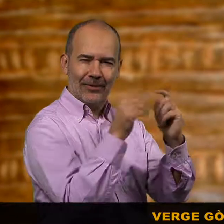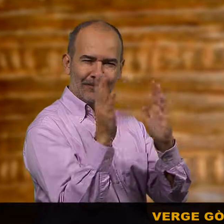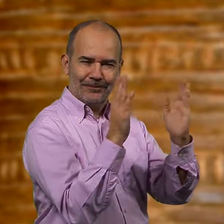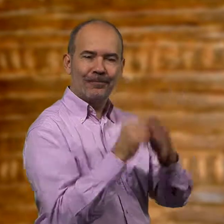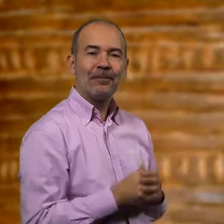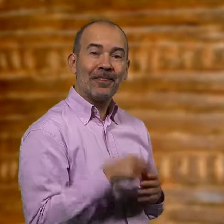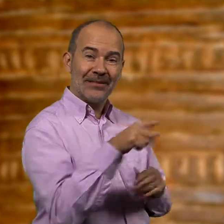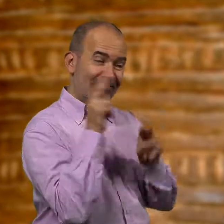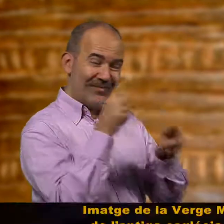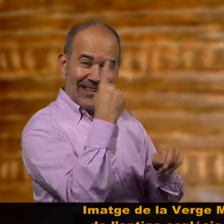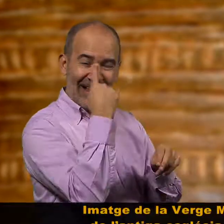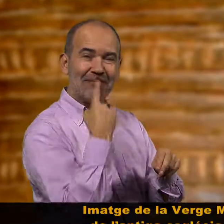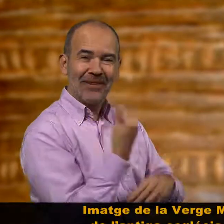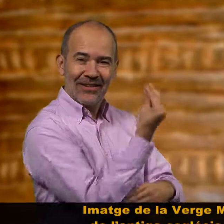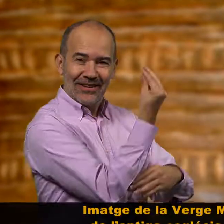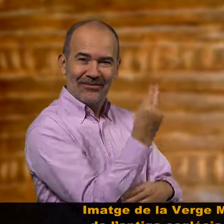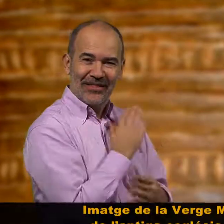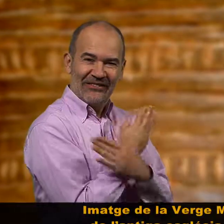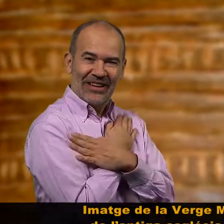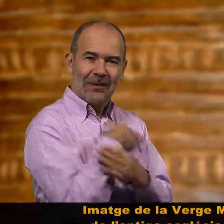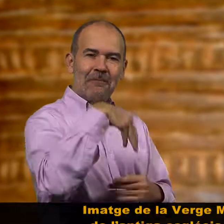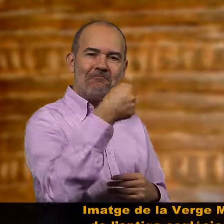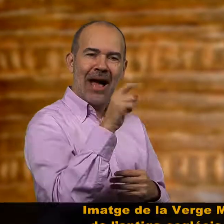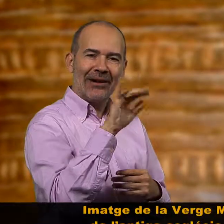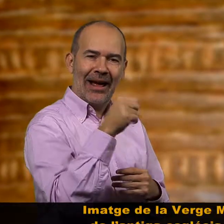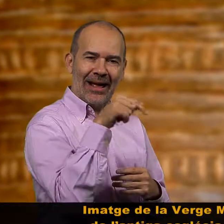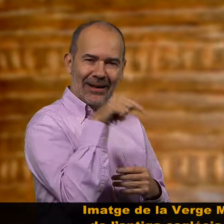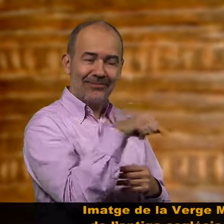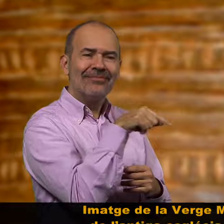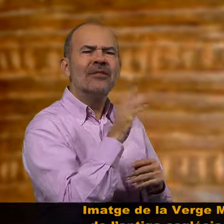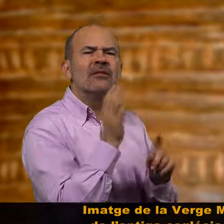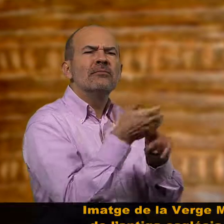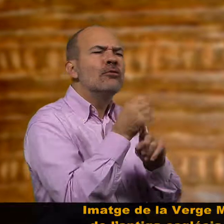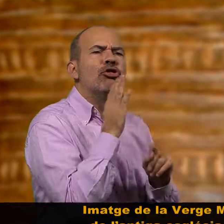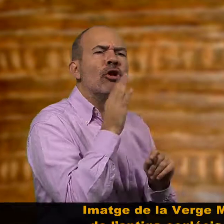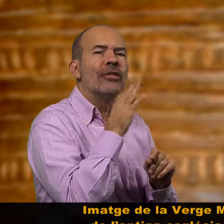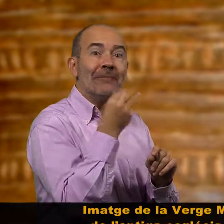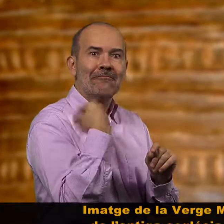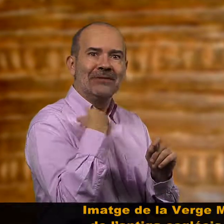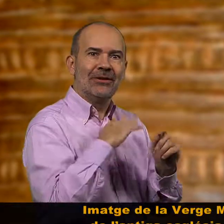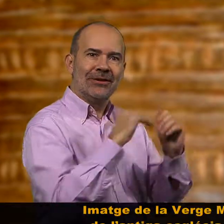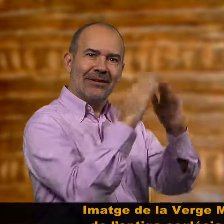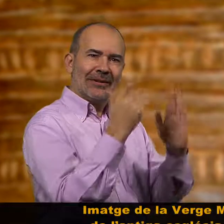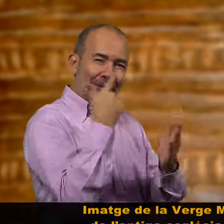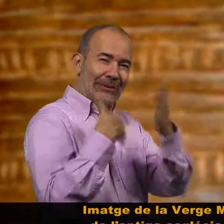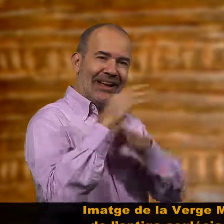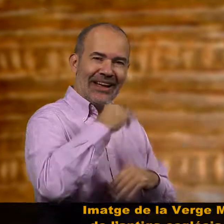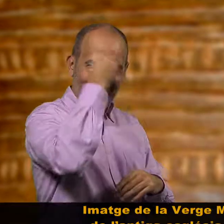Verge gòtica. Imatge de la Verge Maria procedent de l'antiga església de Sant Fèlix. La